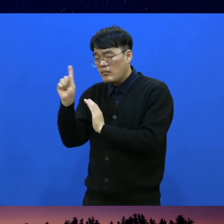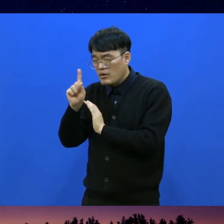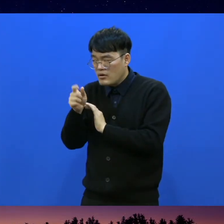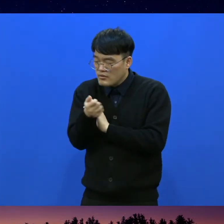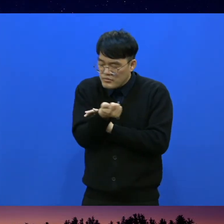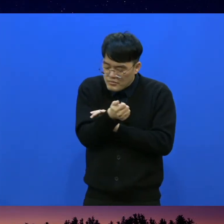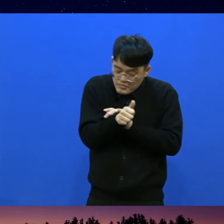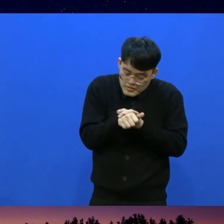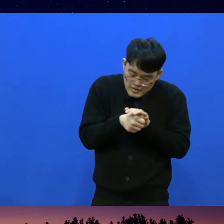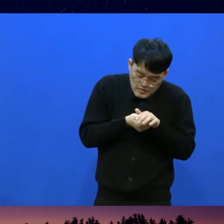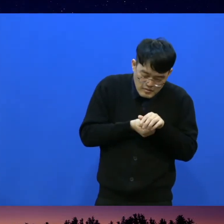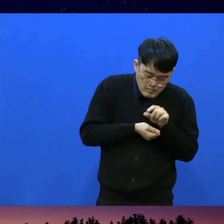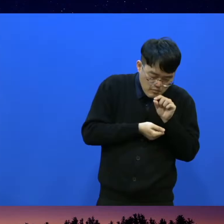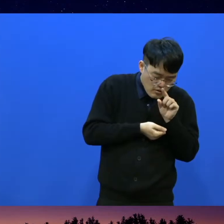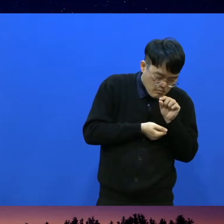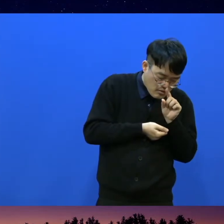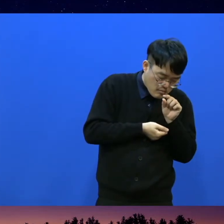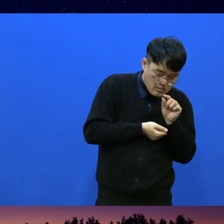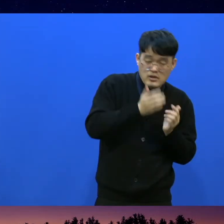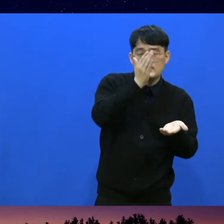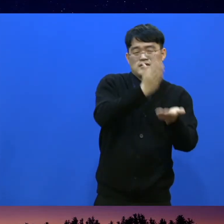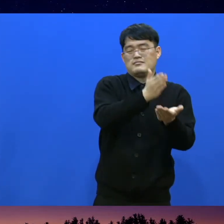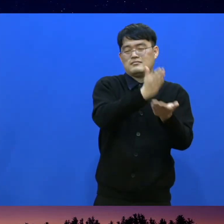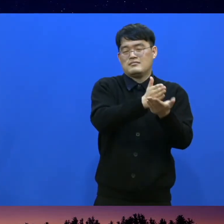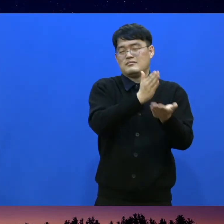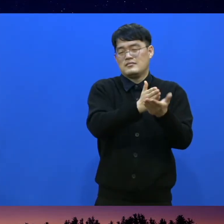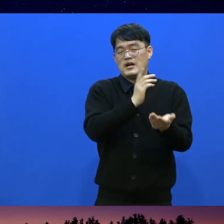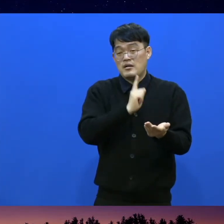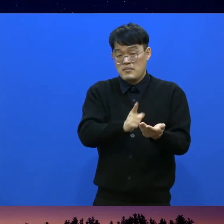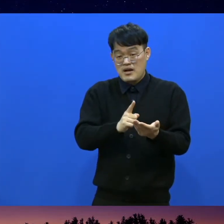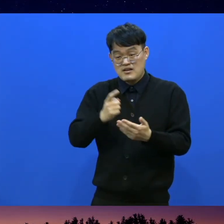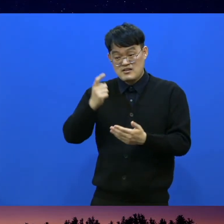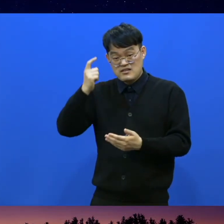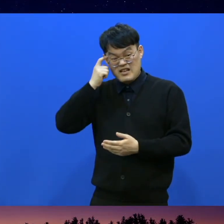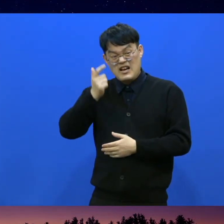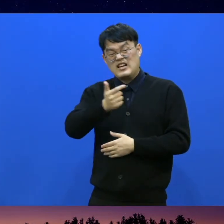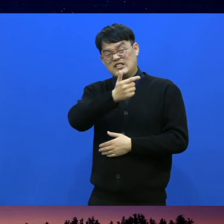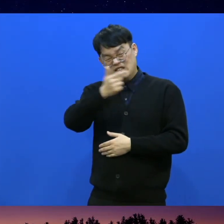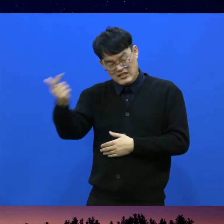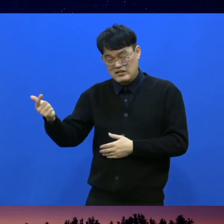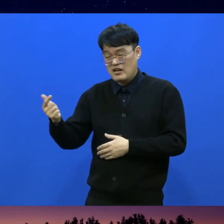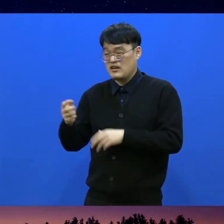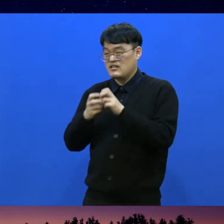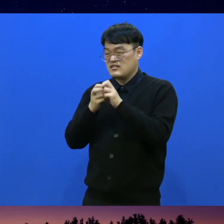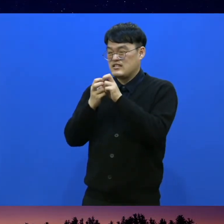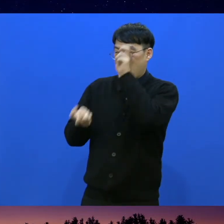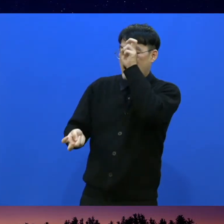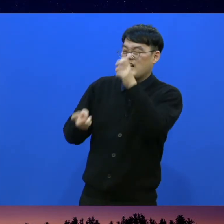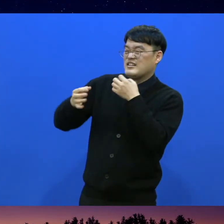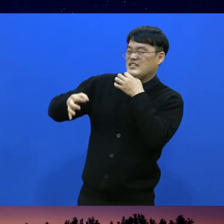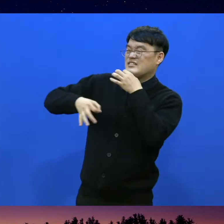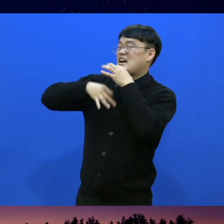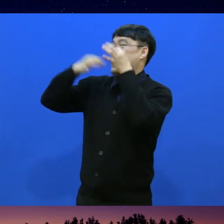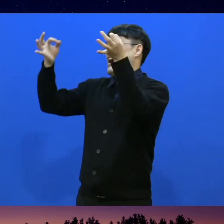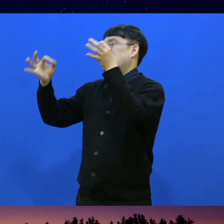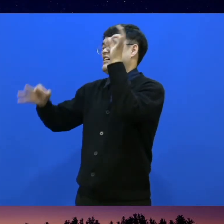거예요. 생각이 커야 합니다. 스케일이 커야 합니다. 하나님 크신 분이시다.